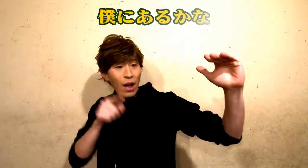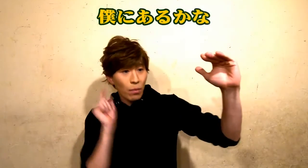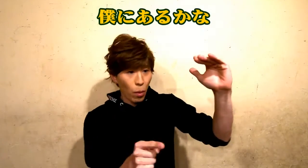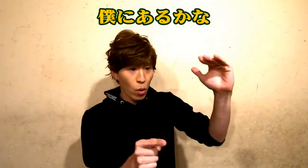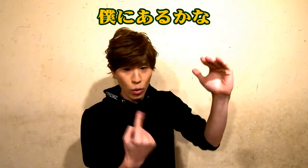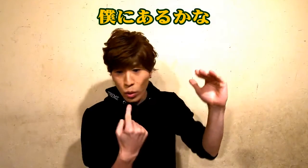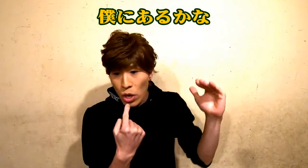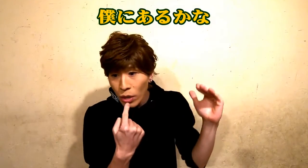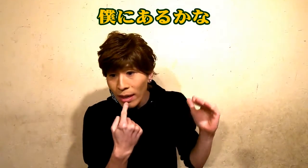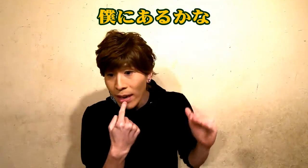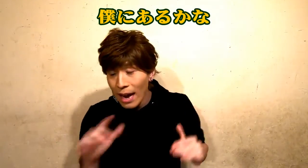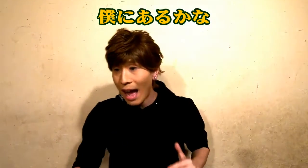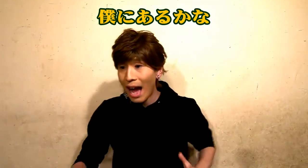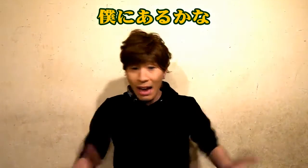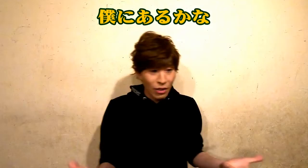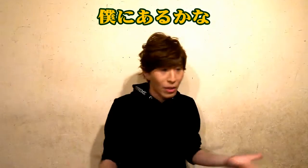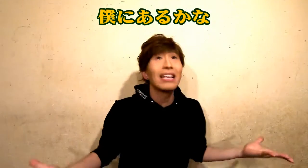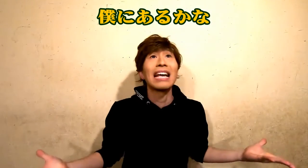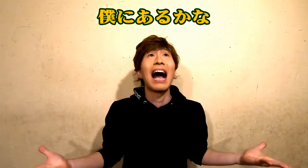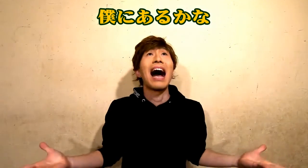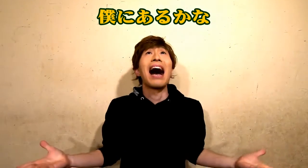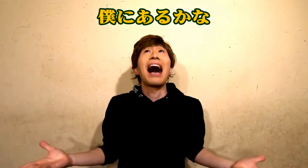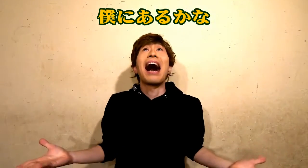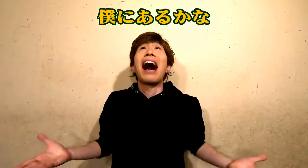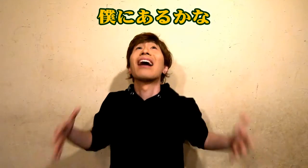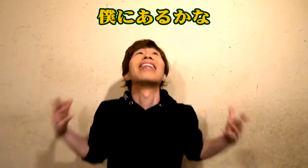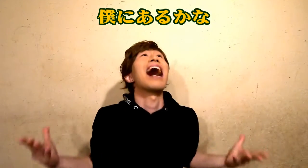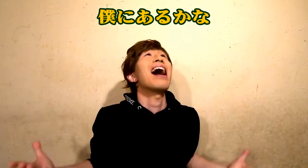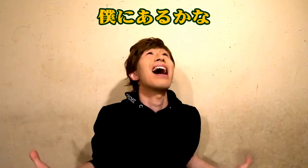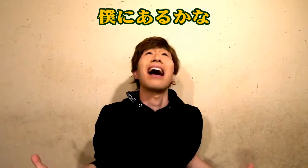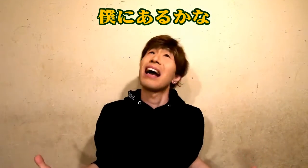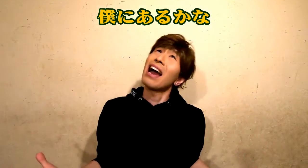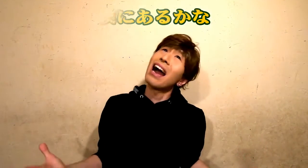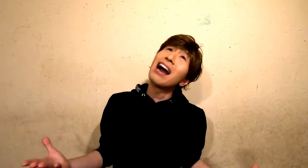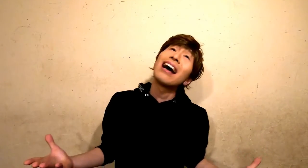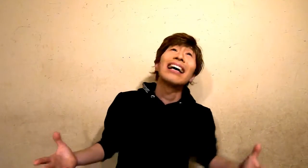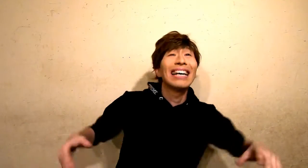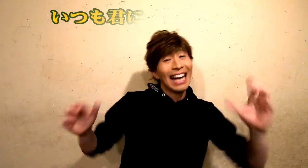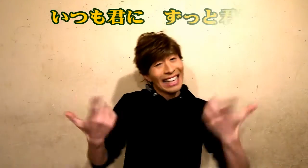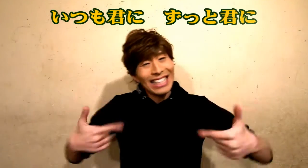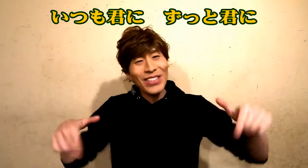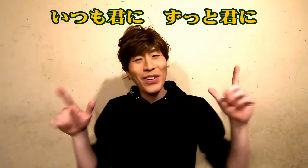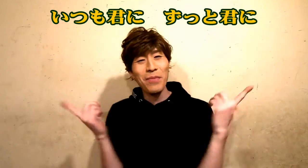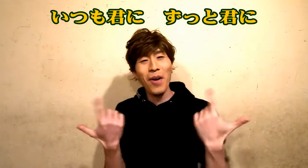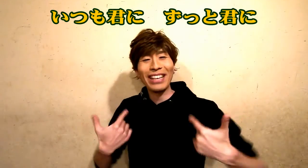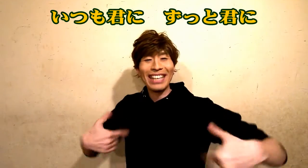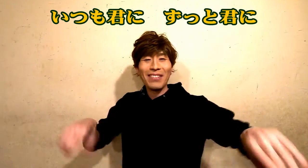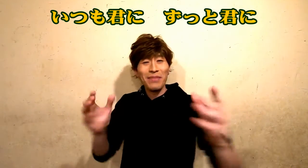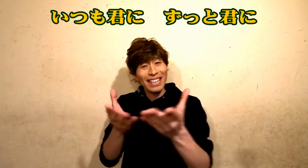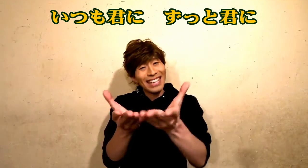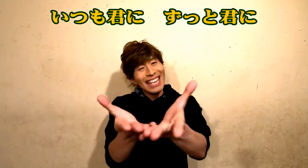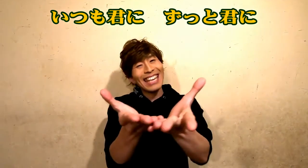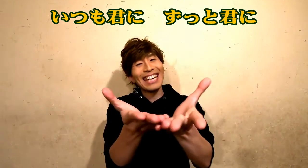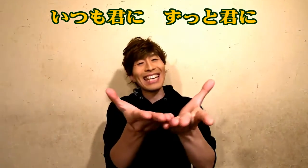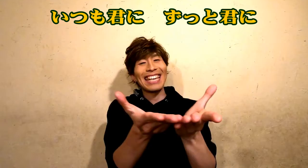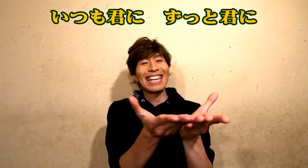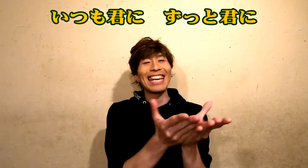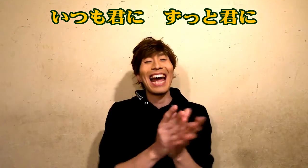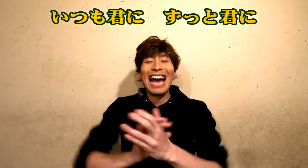僕にあるから、いつも君に、